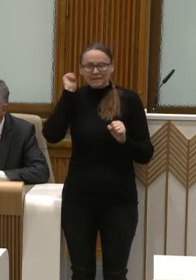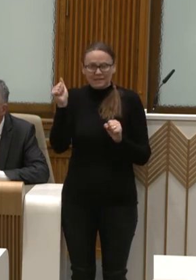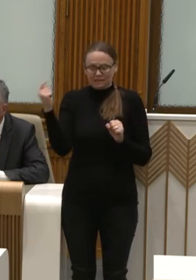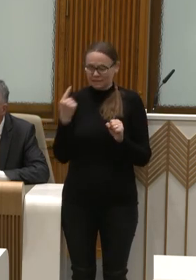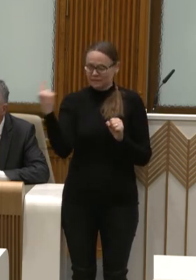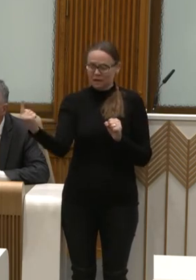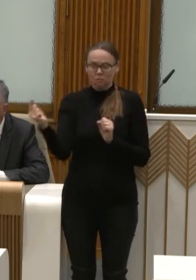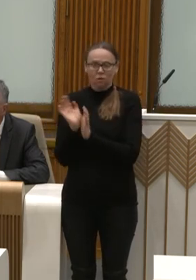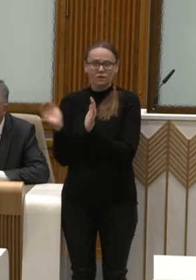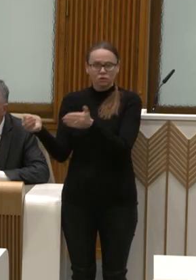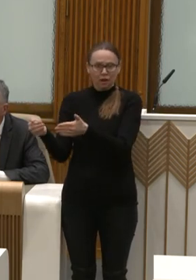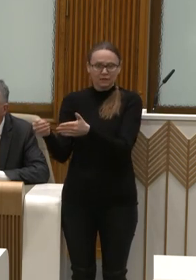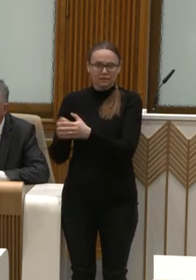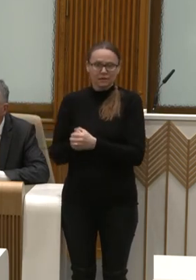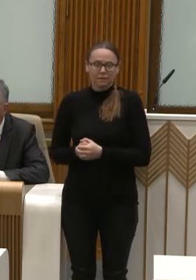samoizolacija,